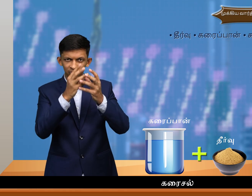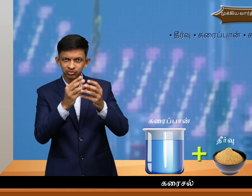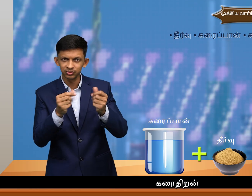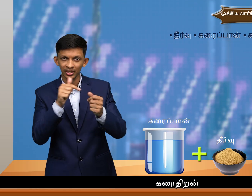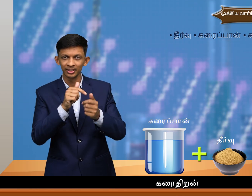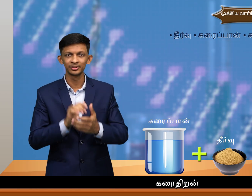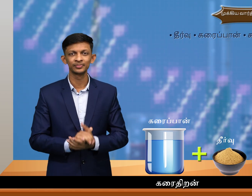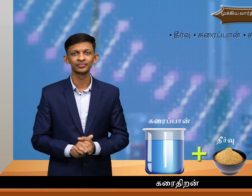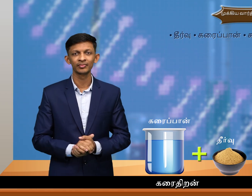கரைத்திறன்,